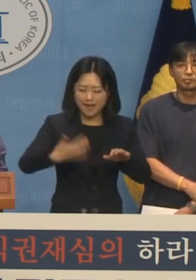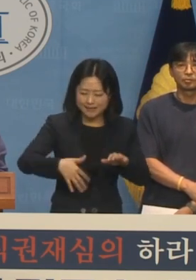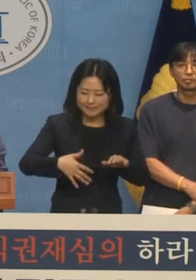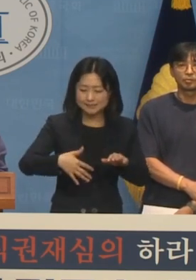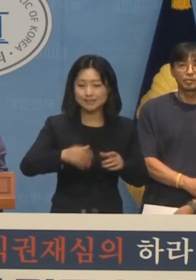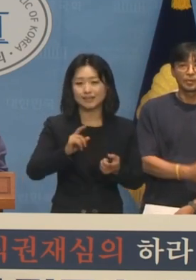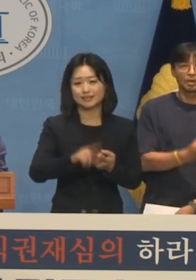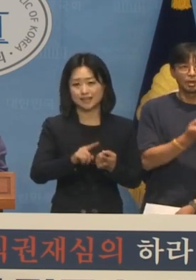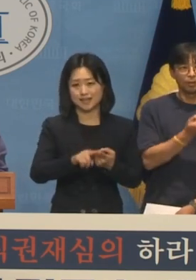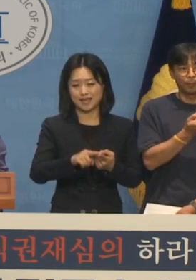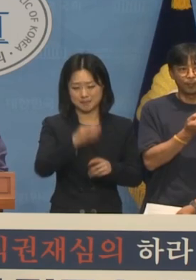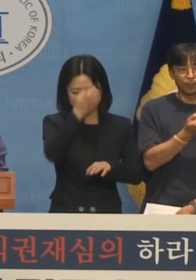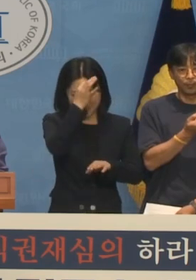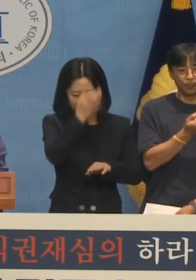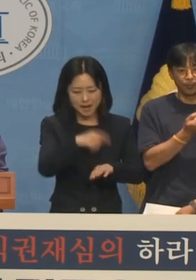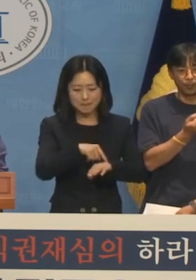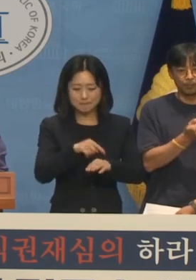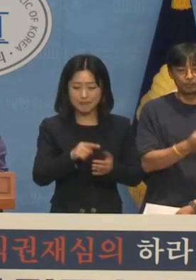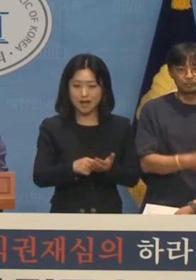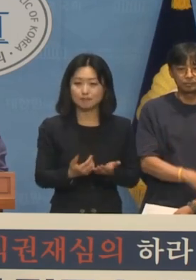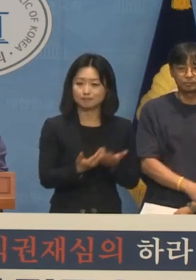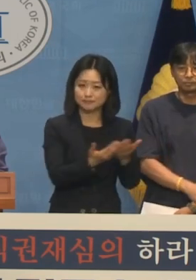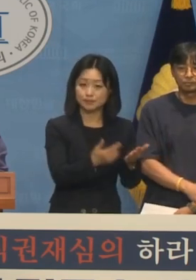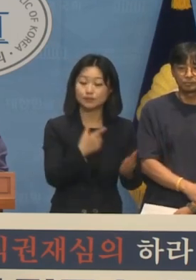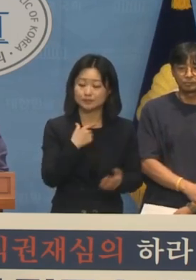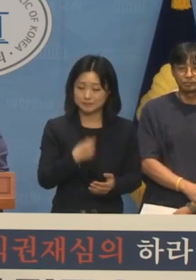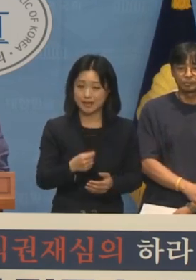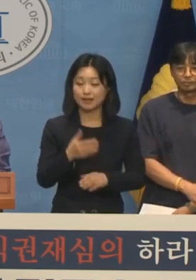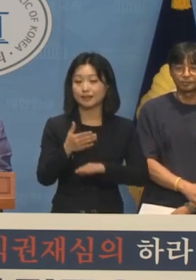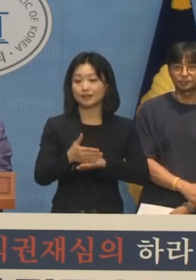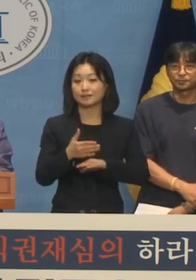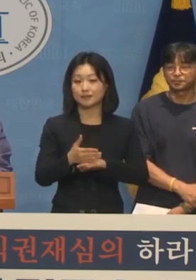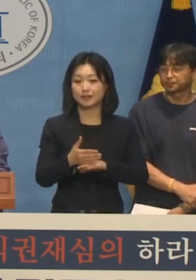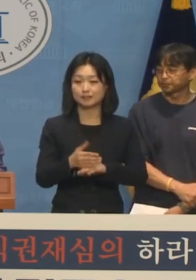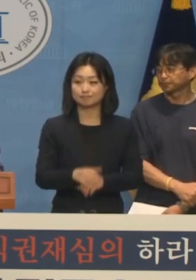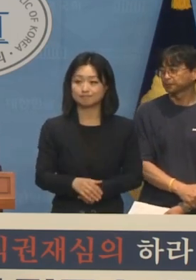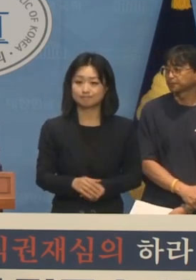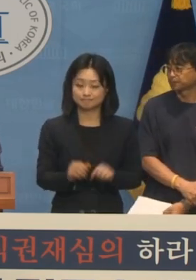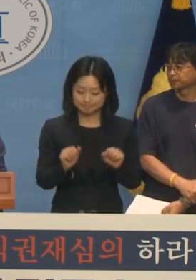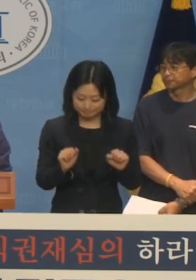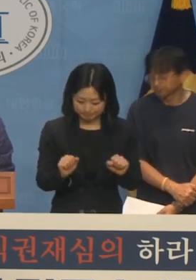못했다는 것에 대한 미안한 마음을 전합니다. 고맙습니다.